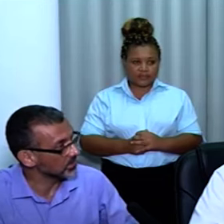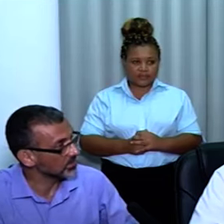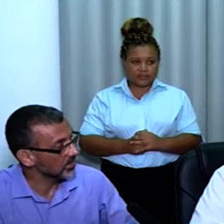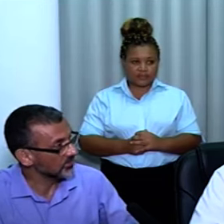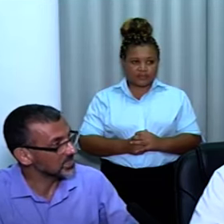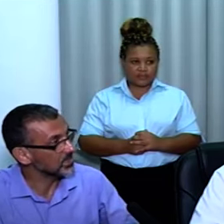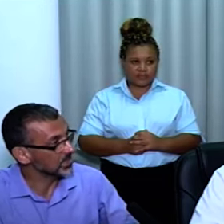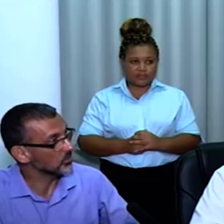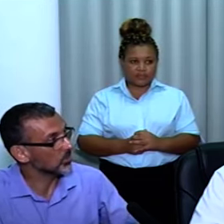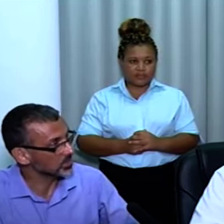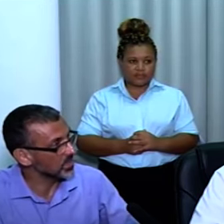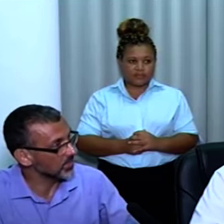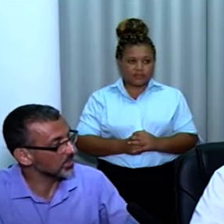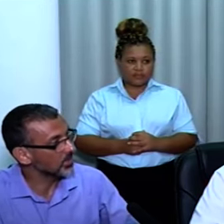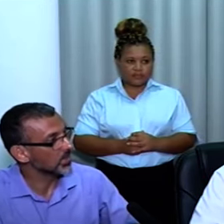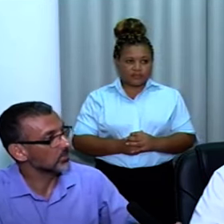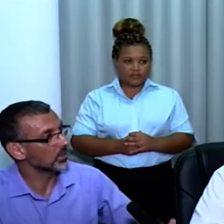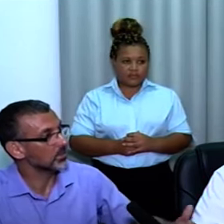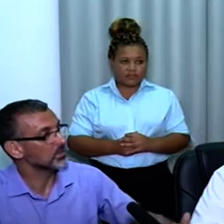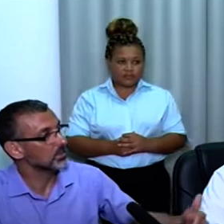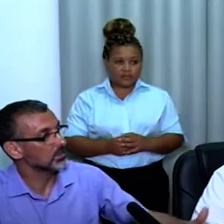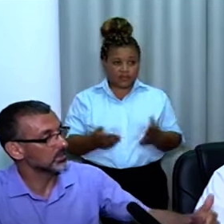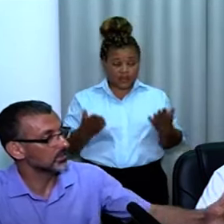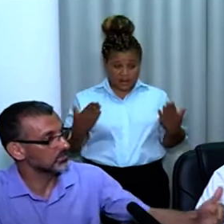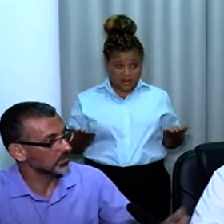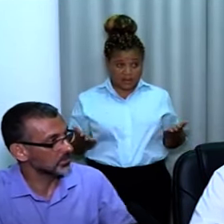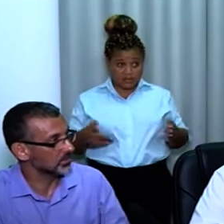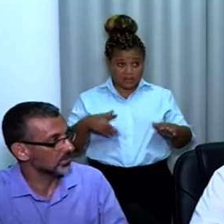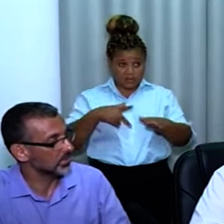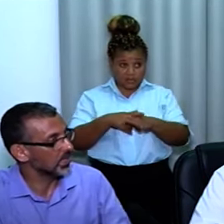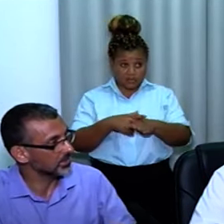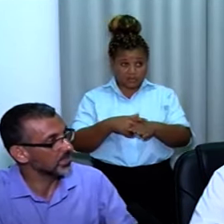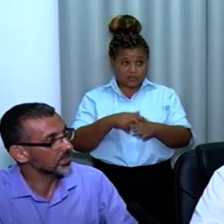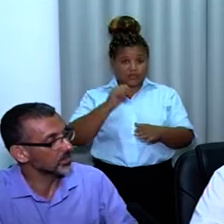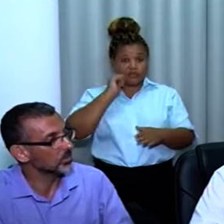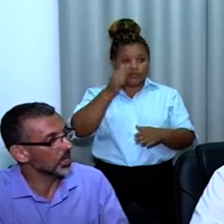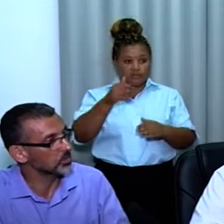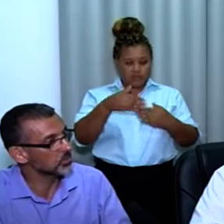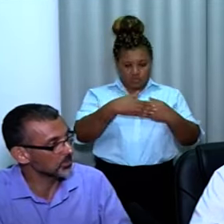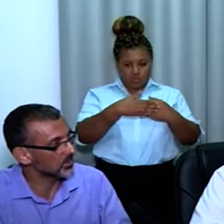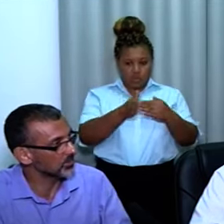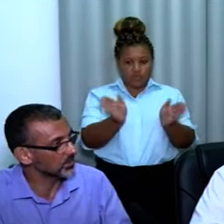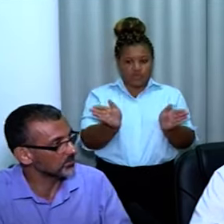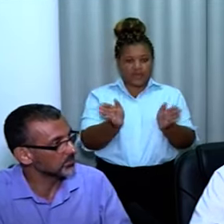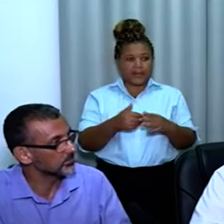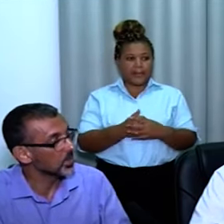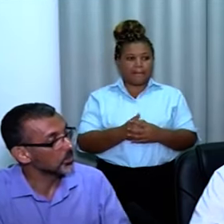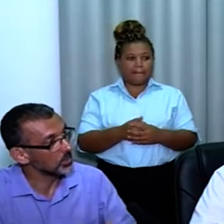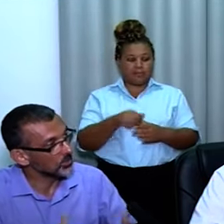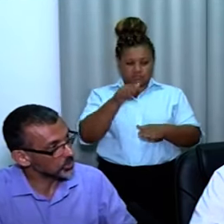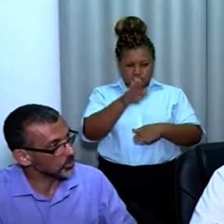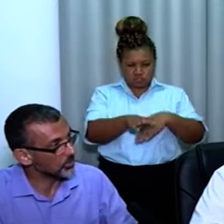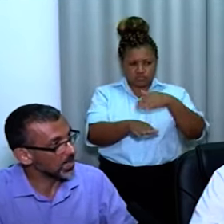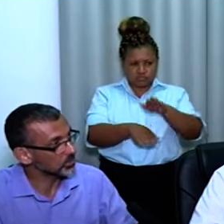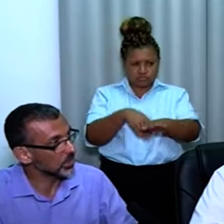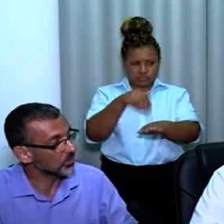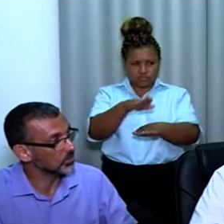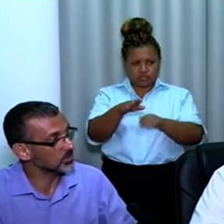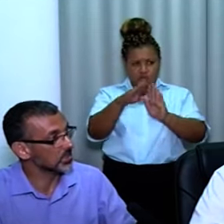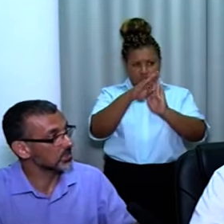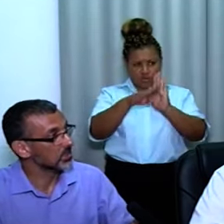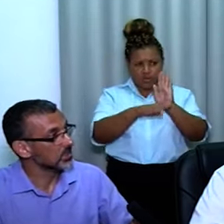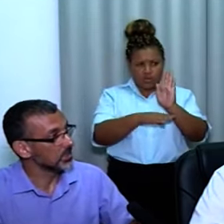en avoir facilité, nous qu'on se demain et pour en dans HD 3 jours qui peut venir. Nous demandons cette coopération